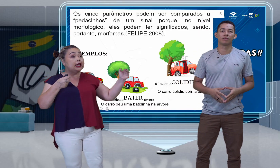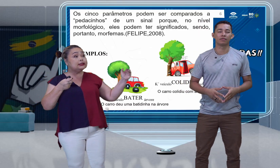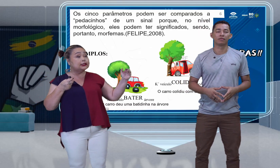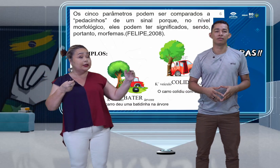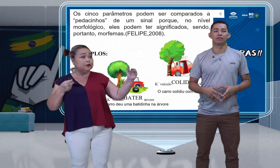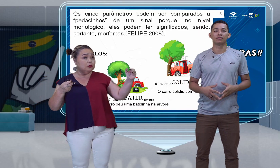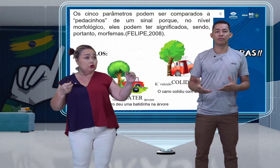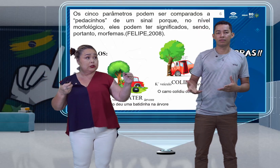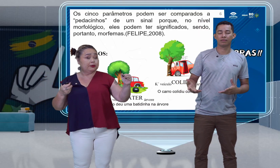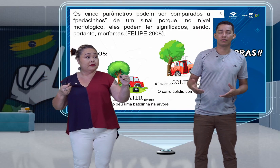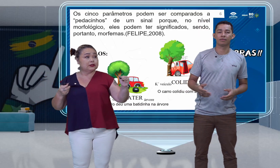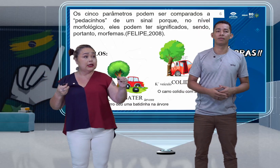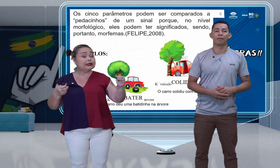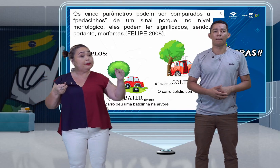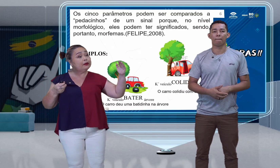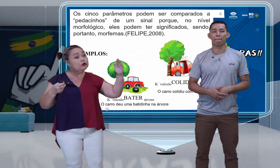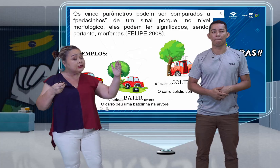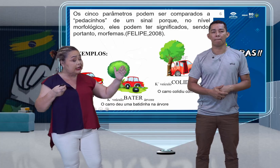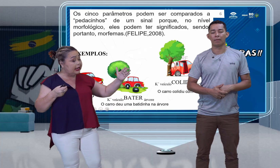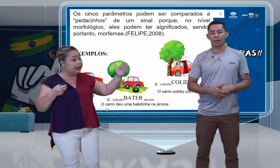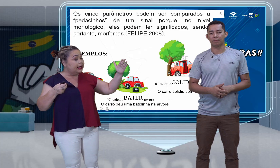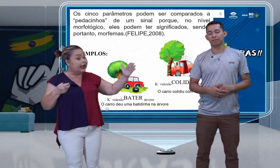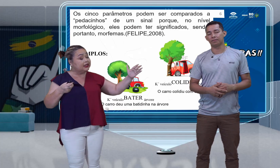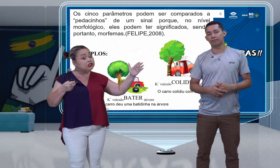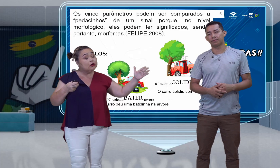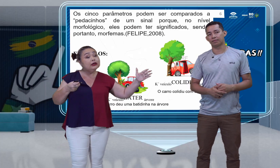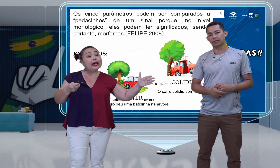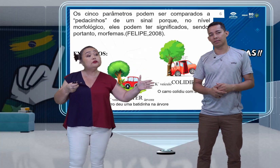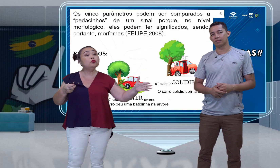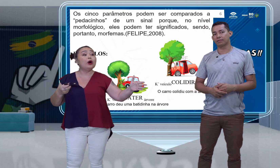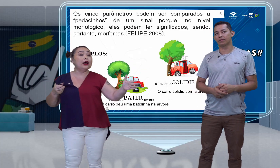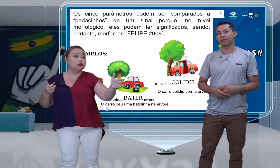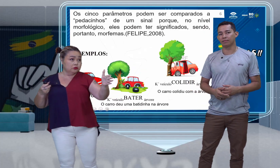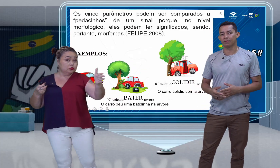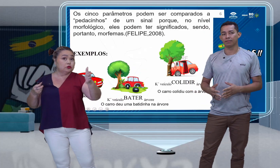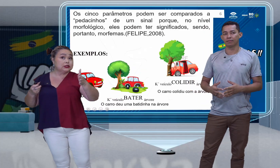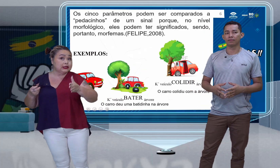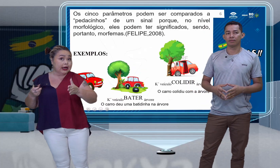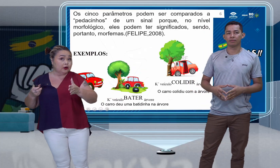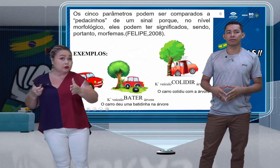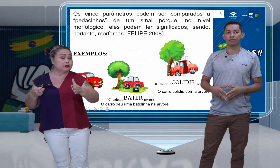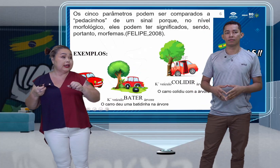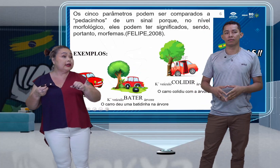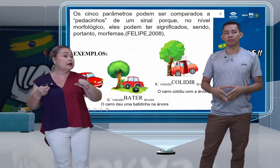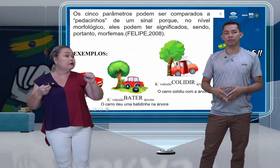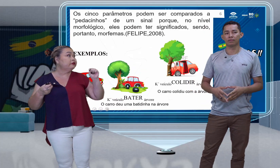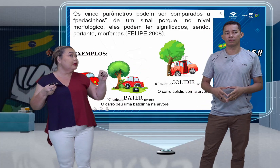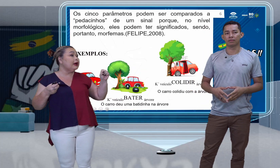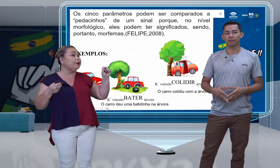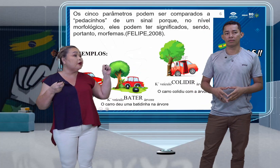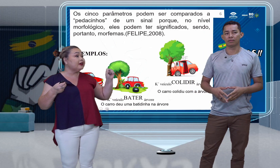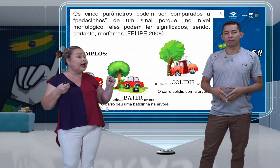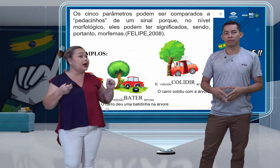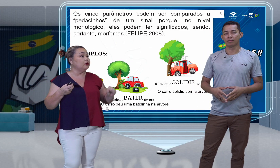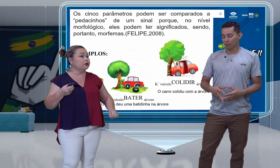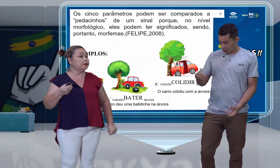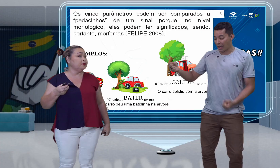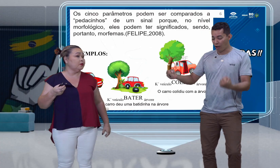Esse exemplo que eu trouxe para vocês é para mostrar a questão gradual do sinal, né? Vamos lá, prof. Carro?